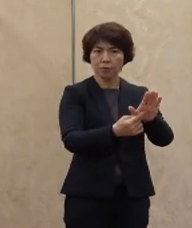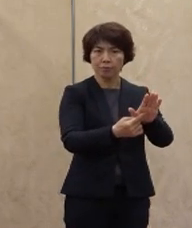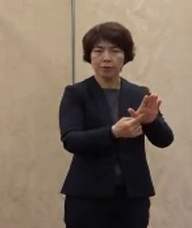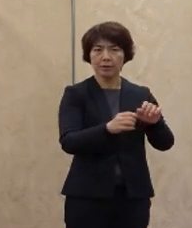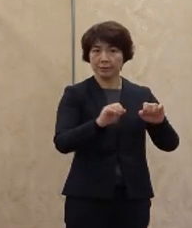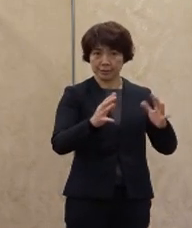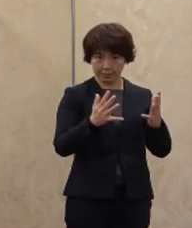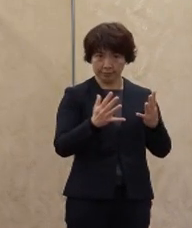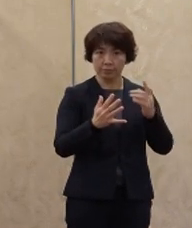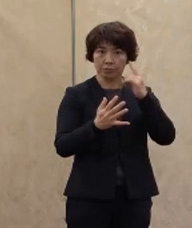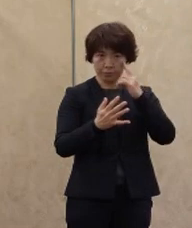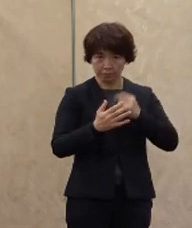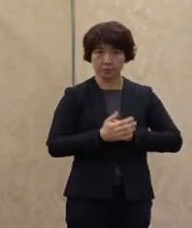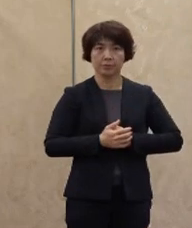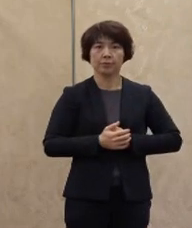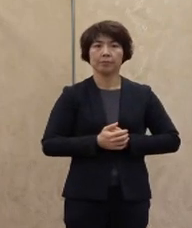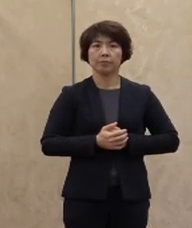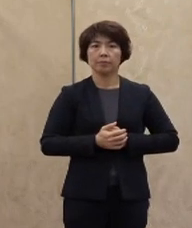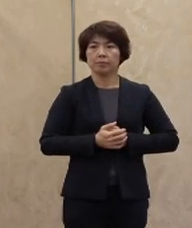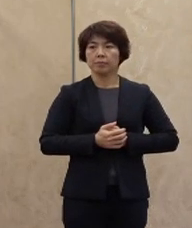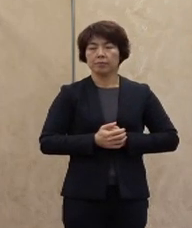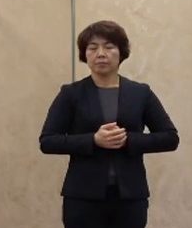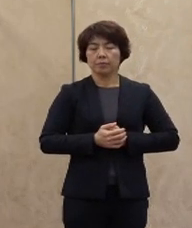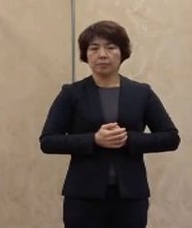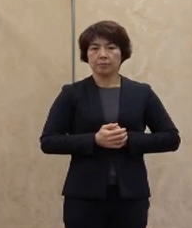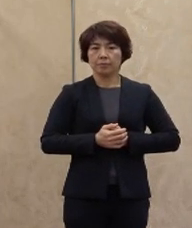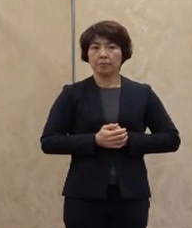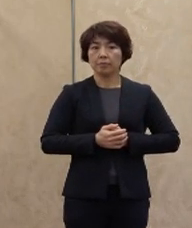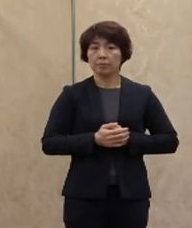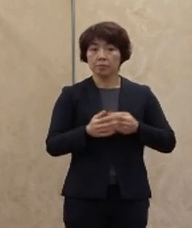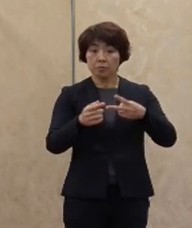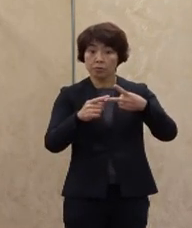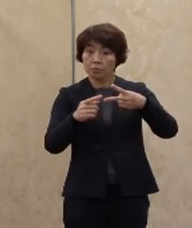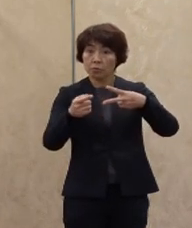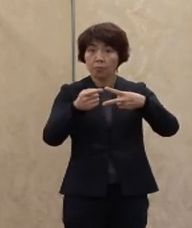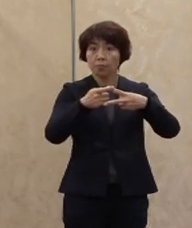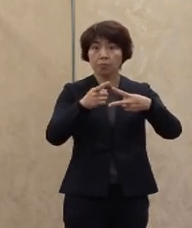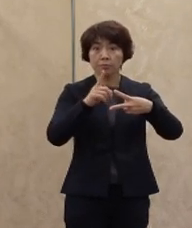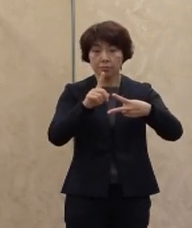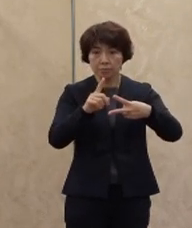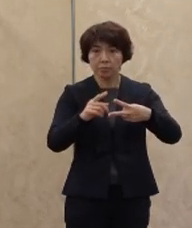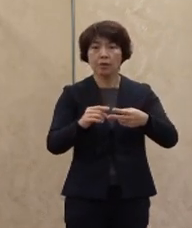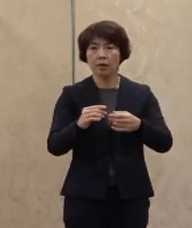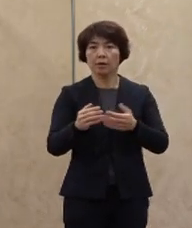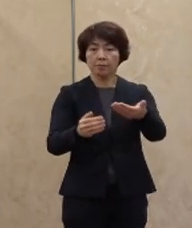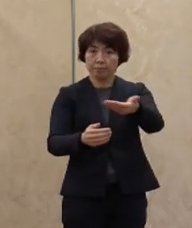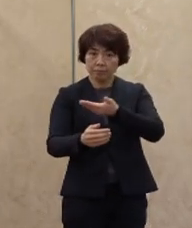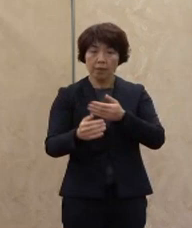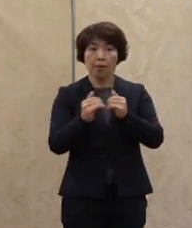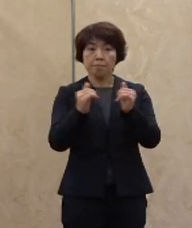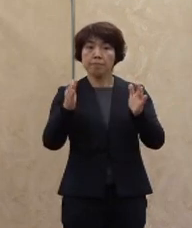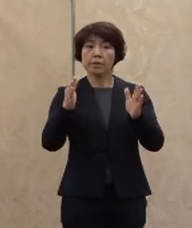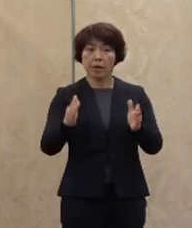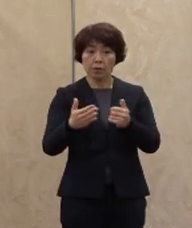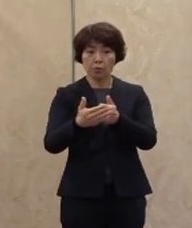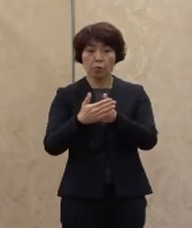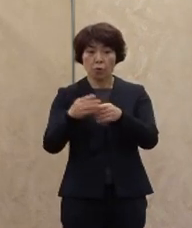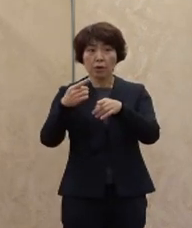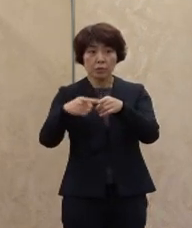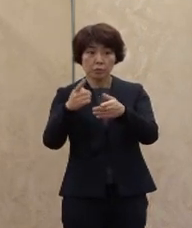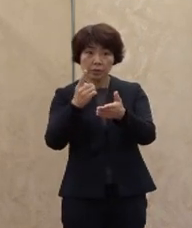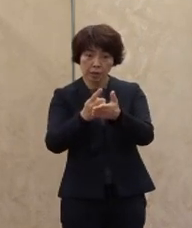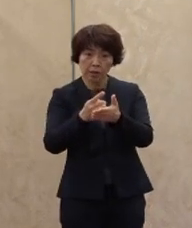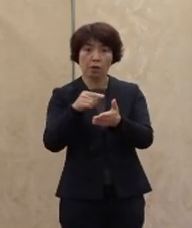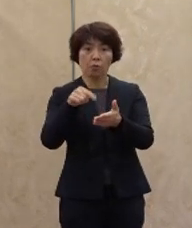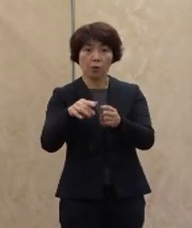。で、あと何でしたっけ。その前、 病院が協力が一部にとどまっている現